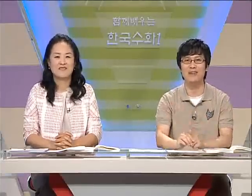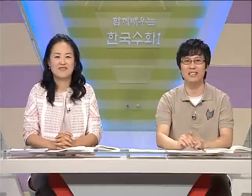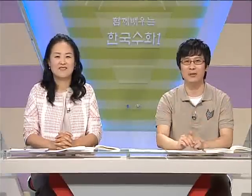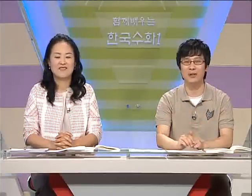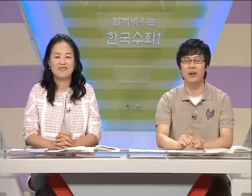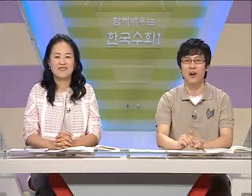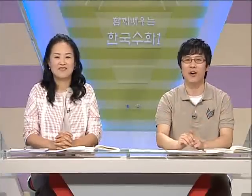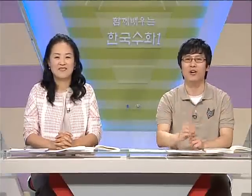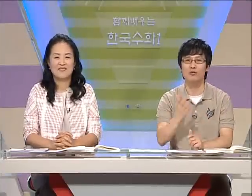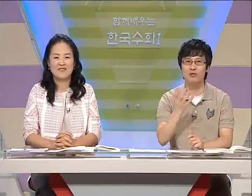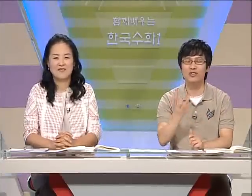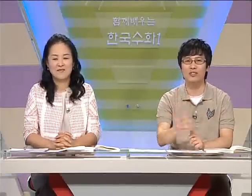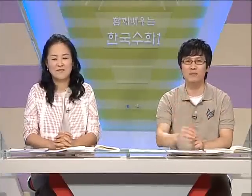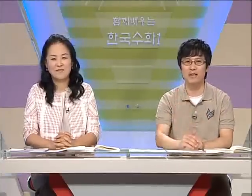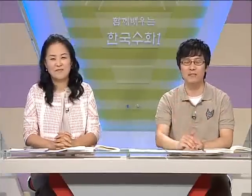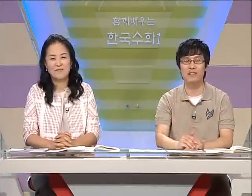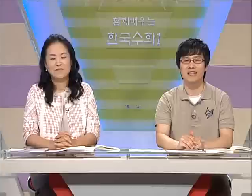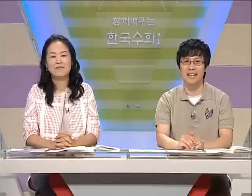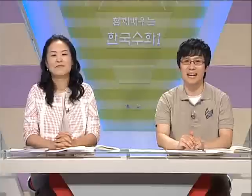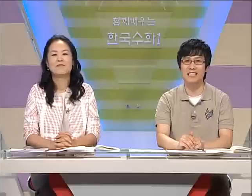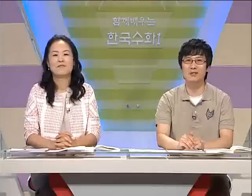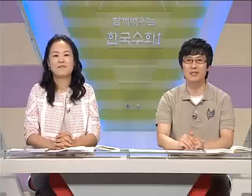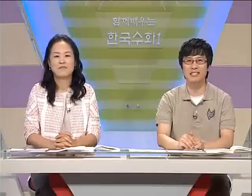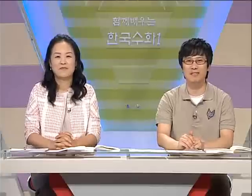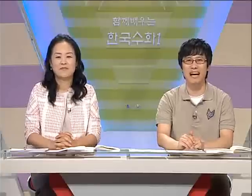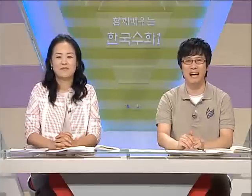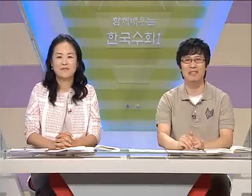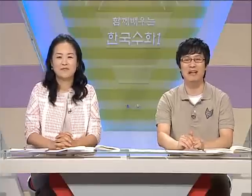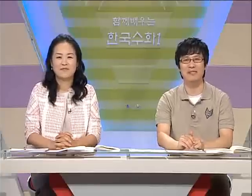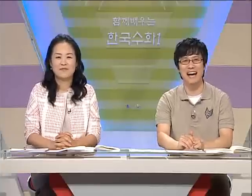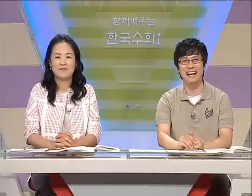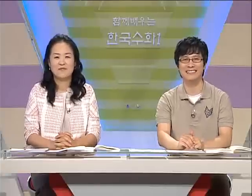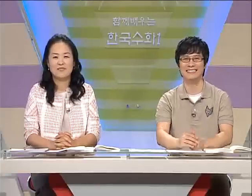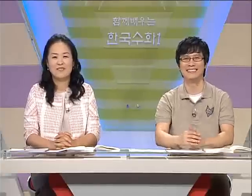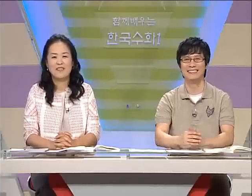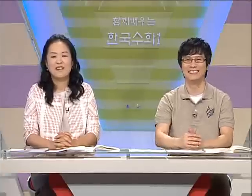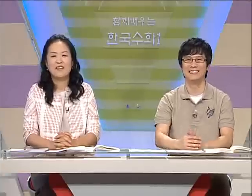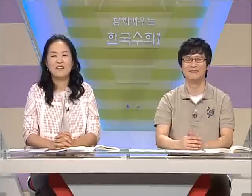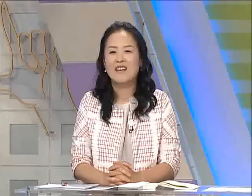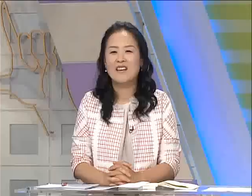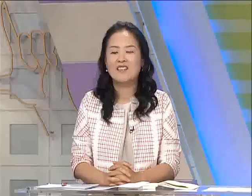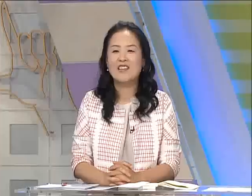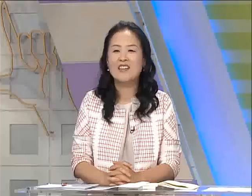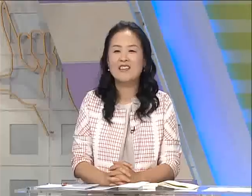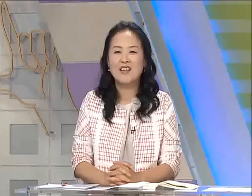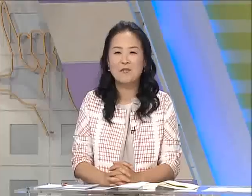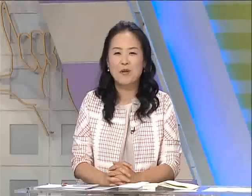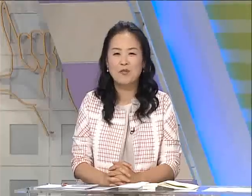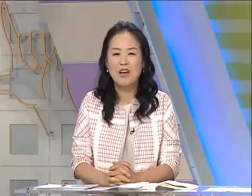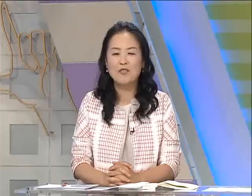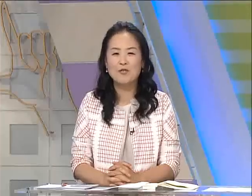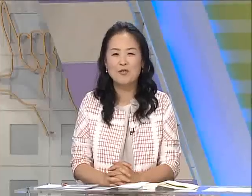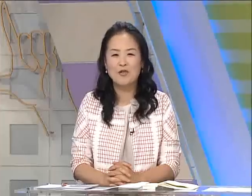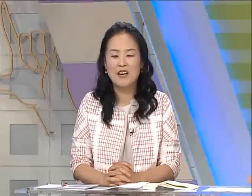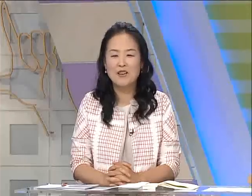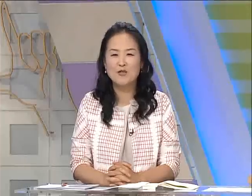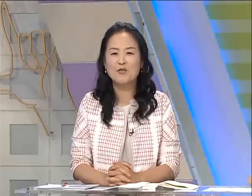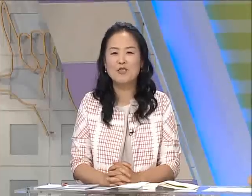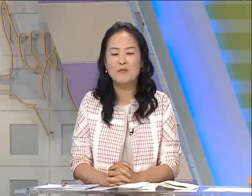마시고요. 꾸준히 연습하시면 잘 하실 수 있습니다. 감사합니다. 네, 지난 시간에 배운 한국수와 꾸준히